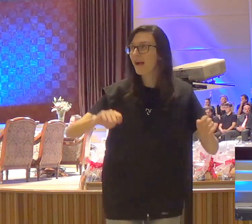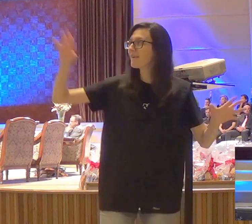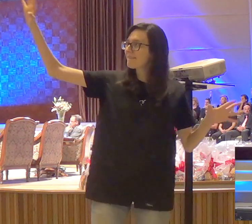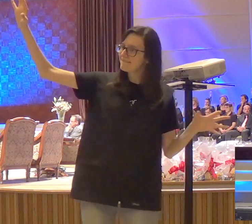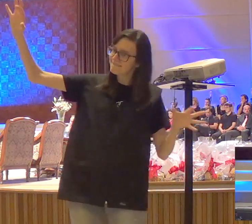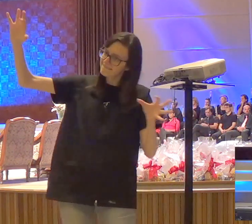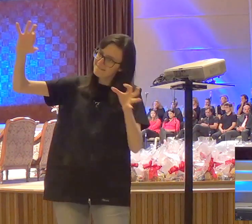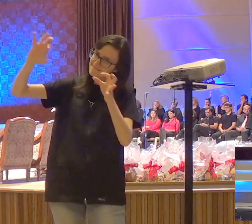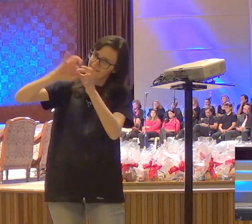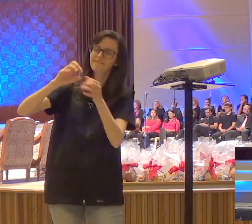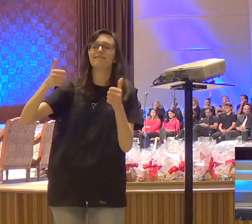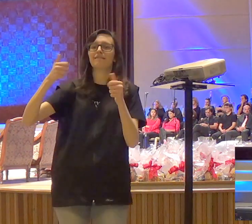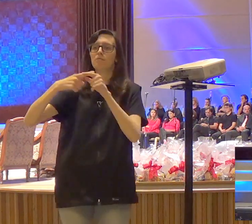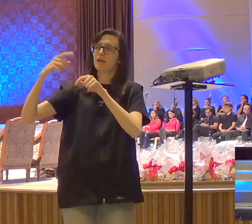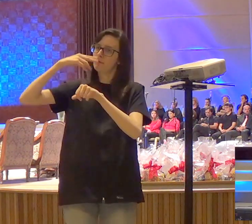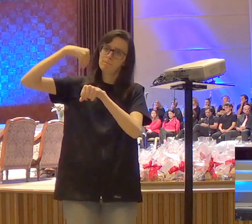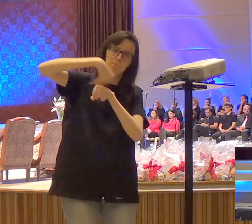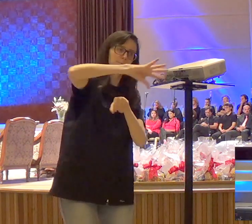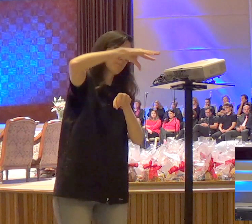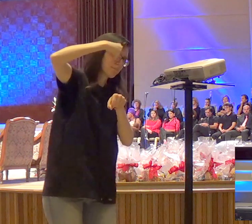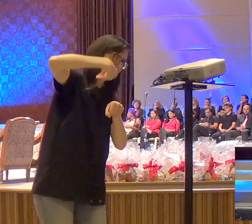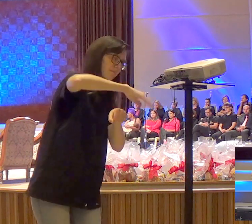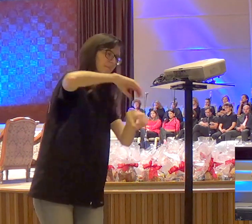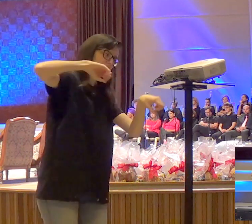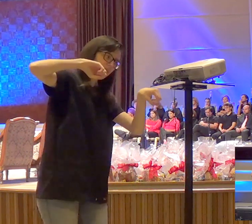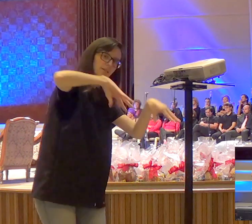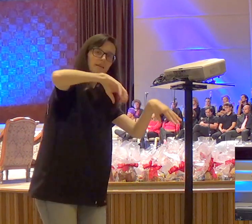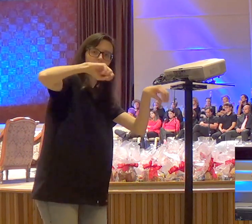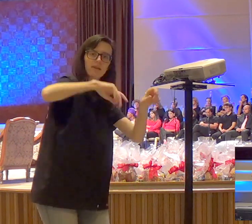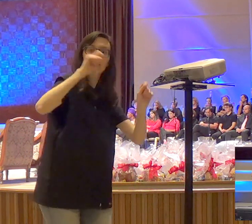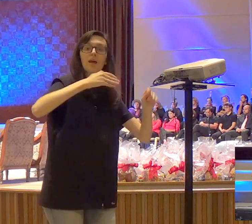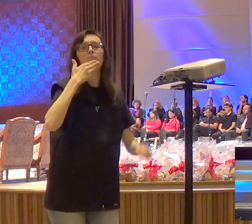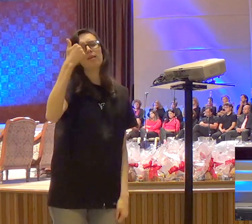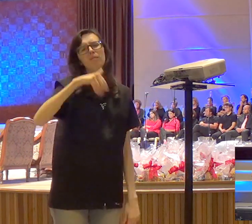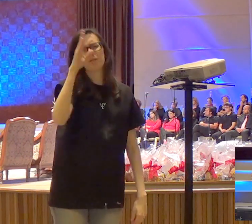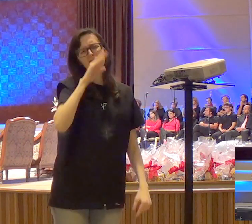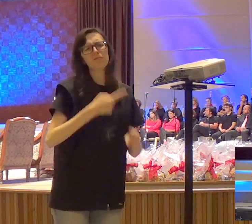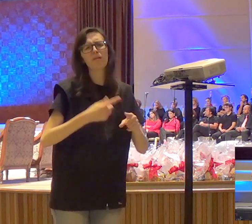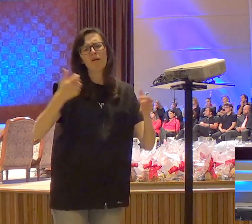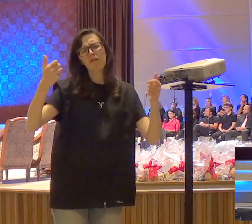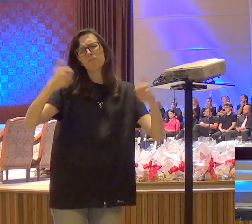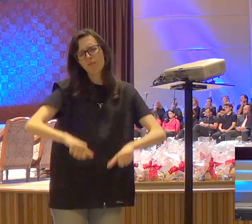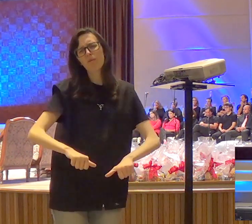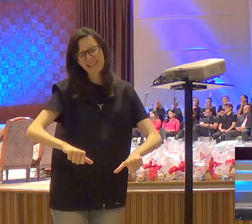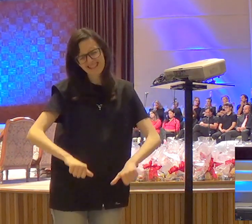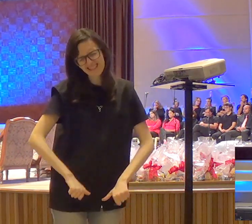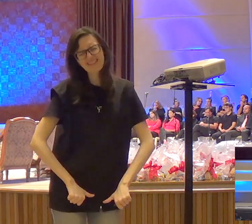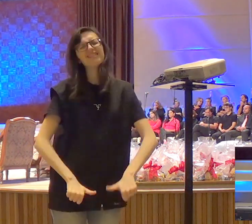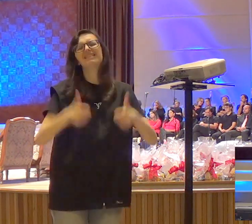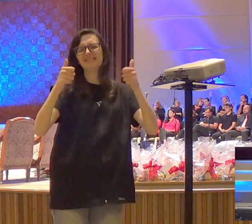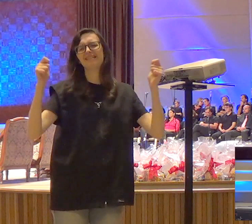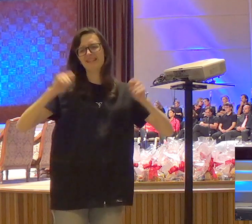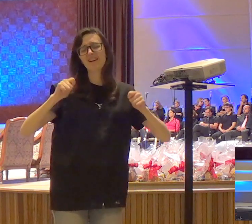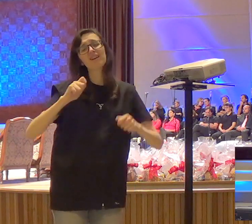pastor Luis e o seu time to create change right here in Brazil. Para mudar essa realidade prisional no Brasil. But only if you help us.